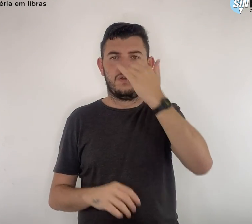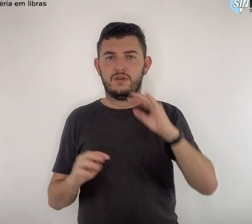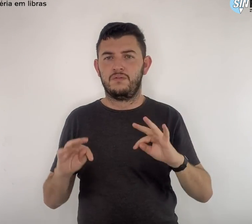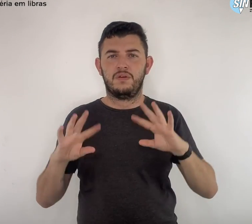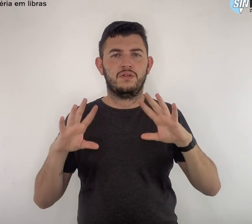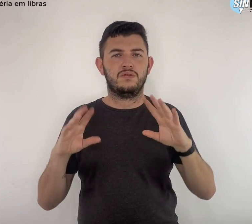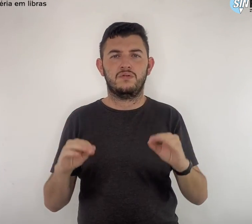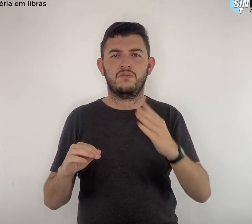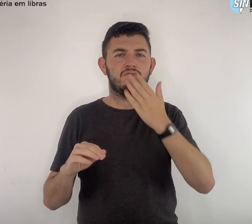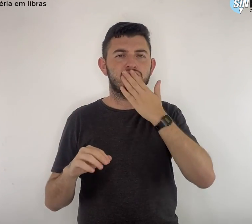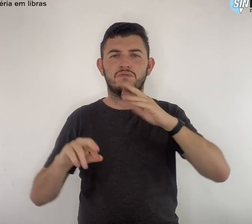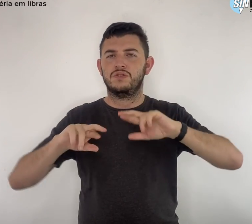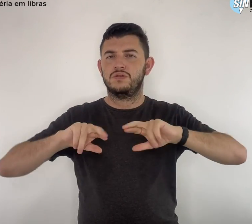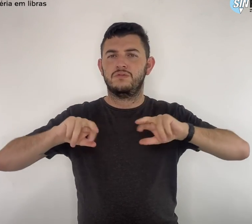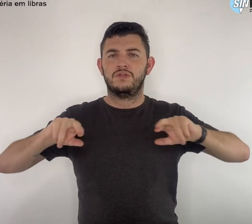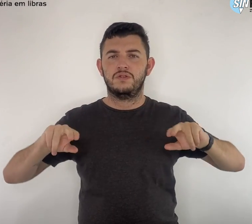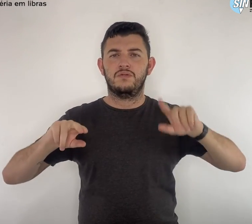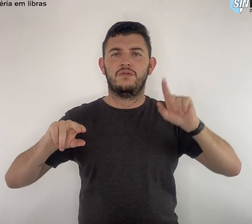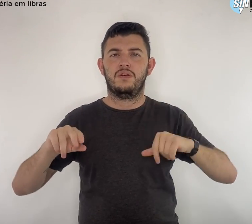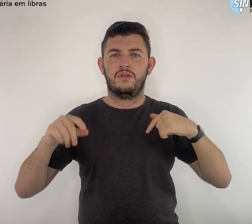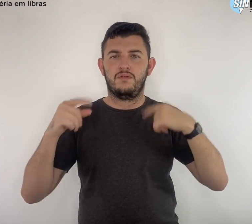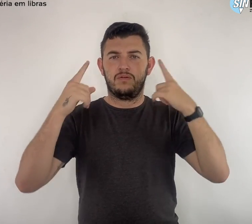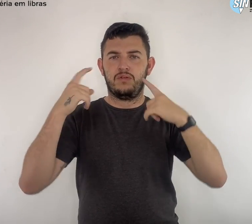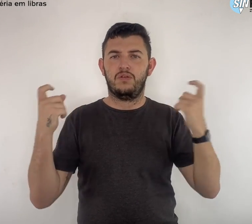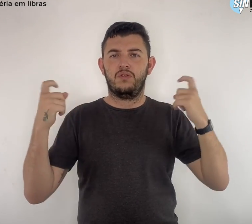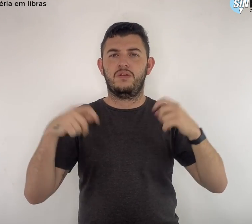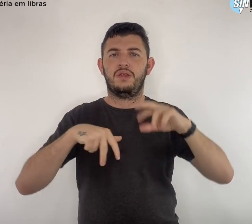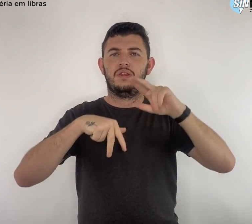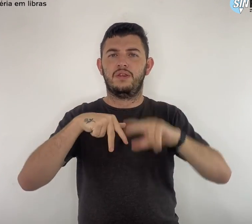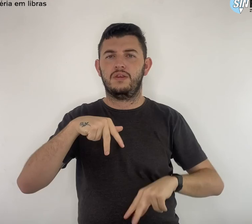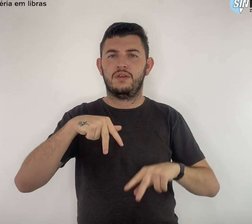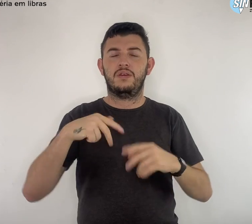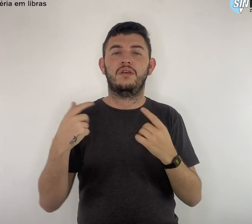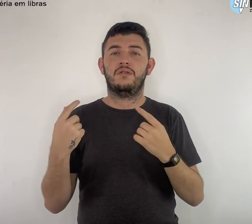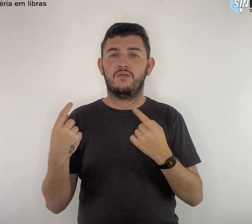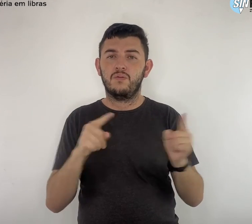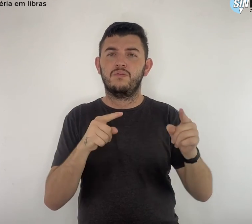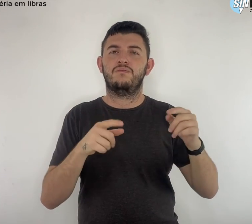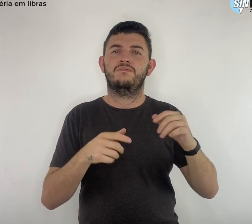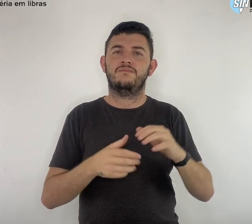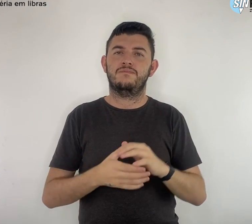principais vítimas de todos os tipos de violência de gênero.